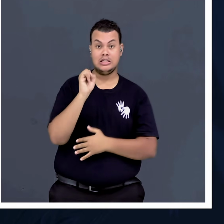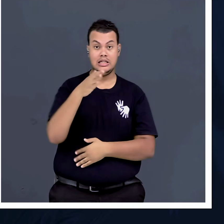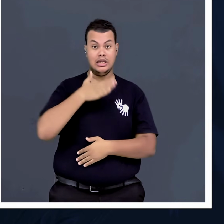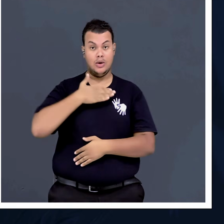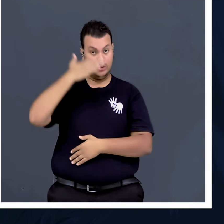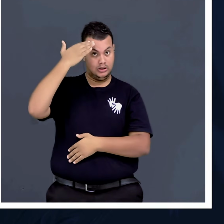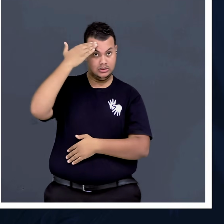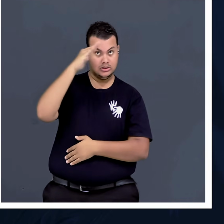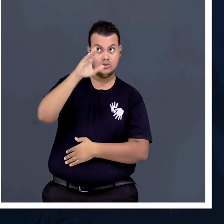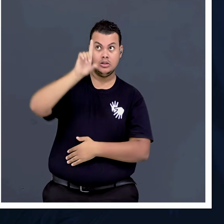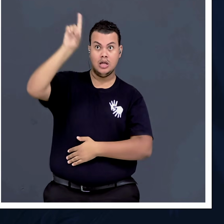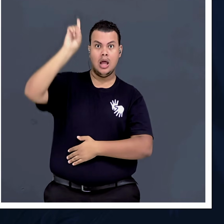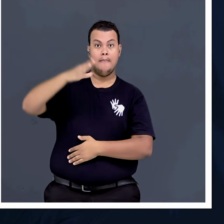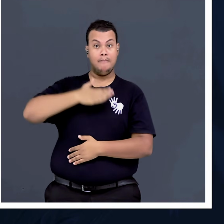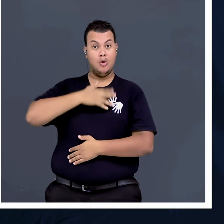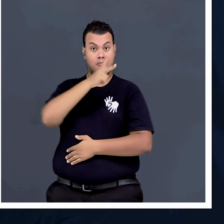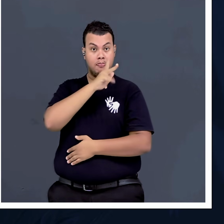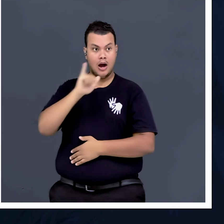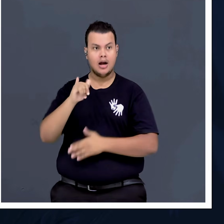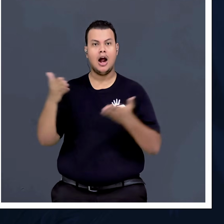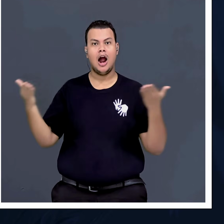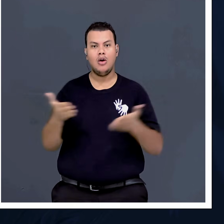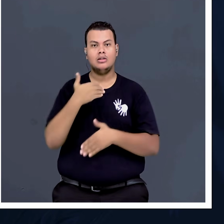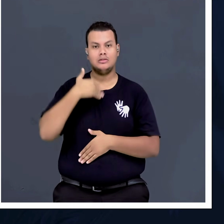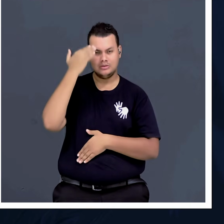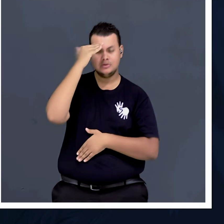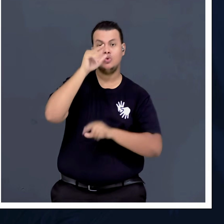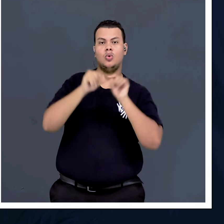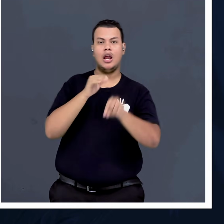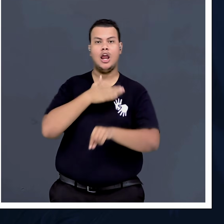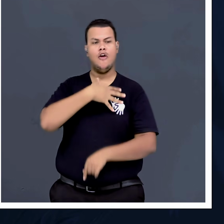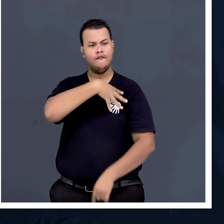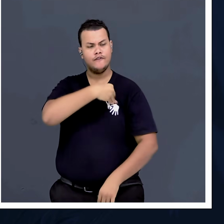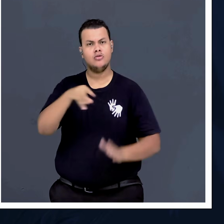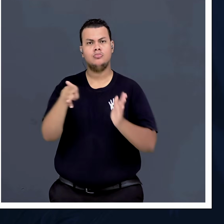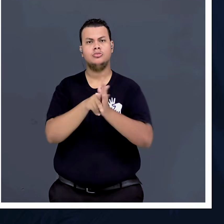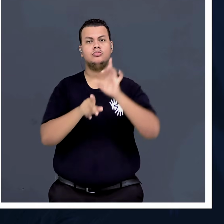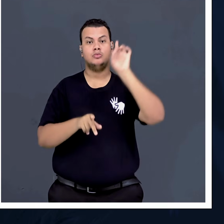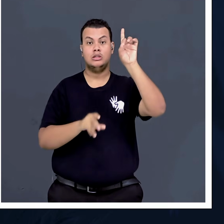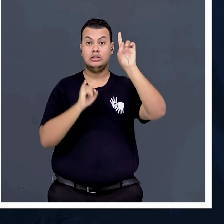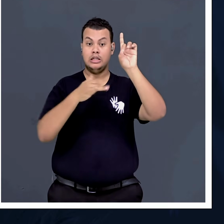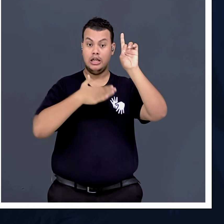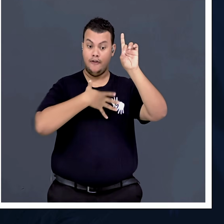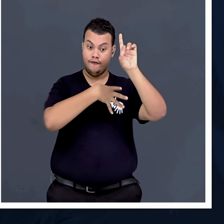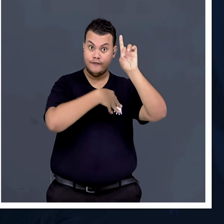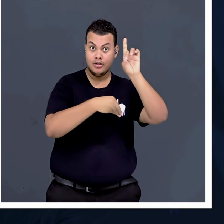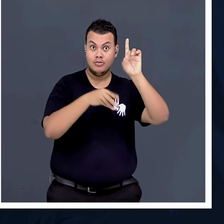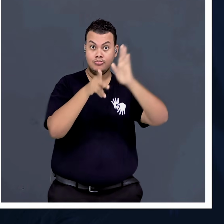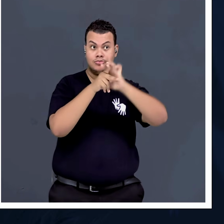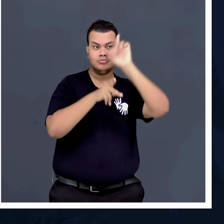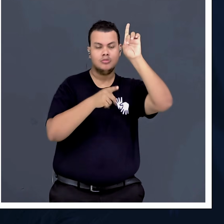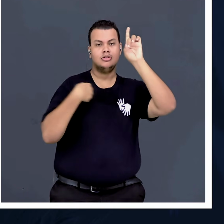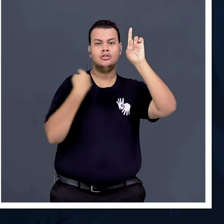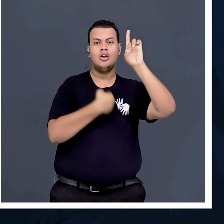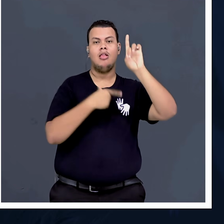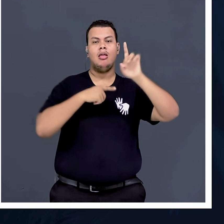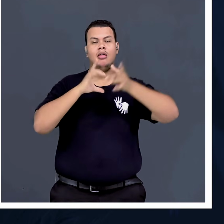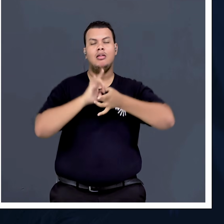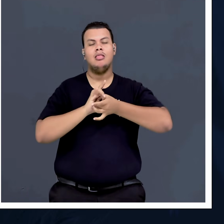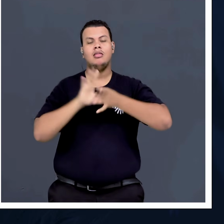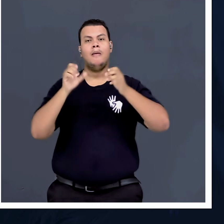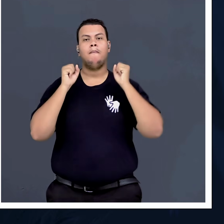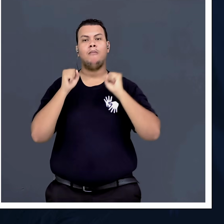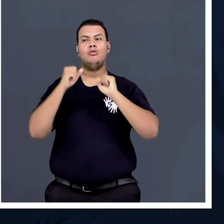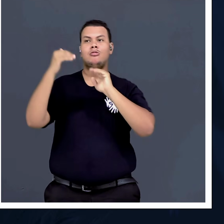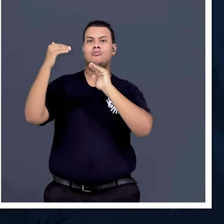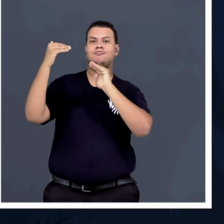meu Pai, eu sou então agora um filho. E como filho, a gente se sente à vontade para